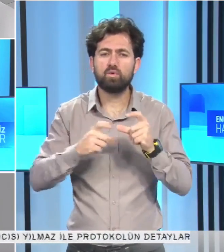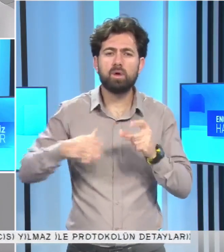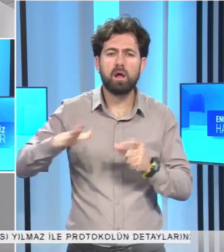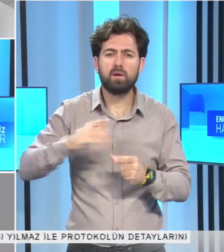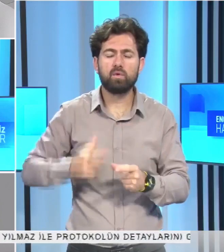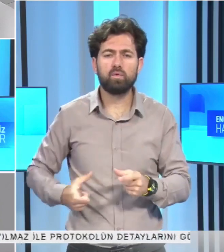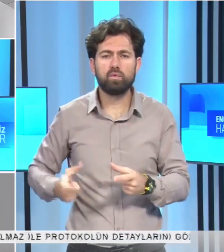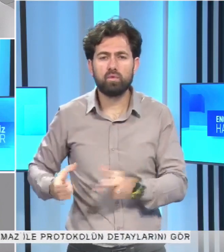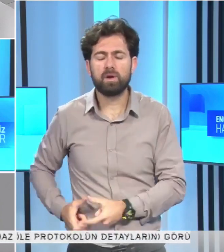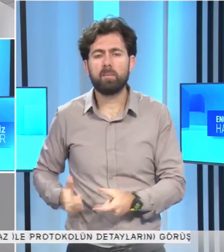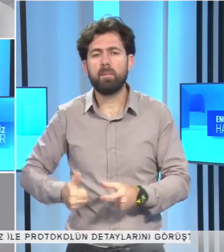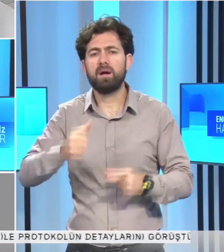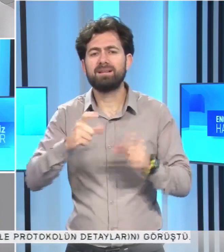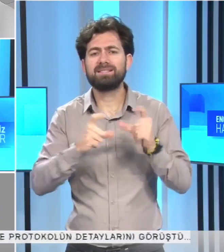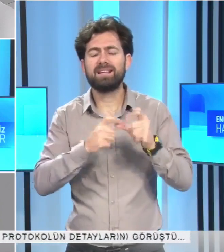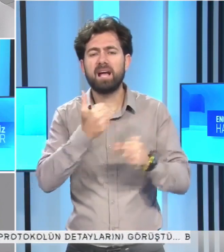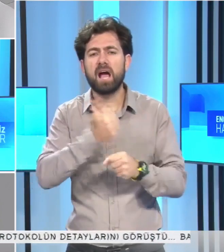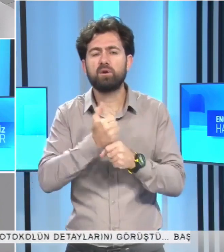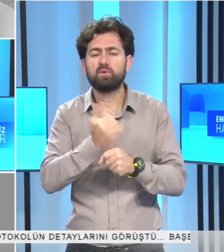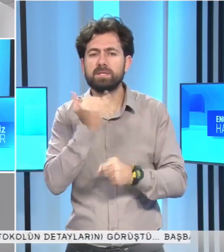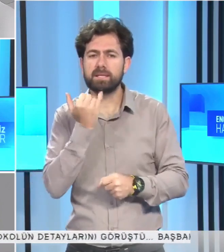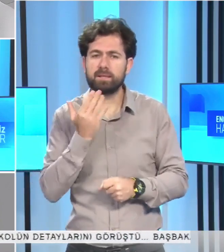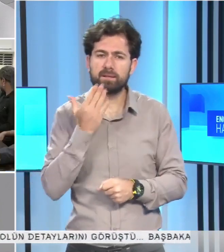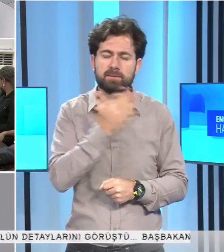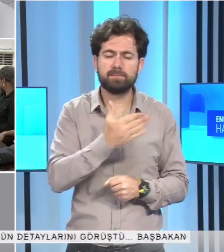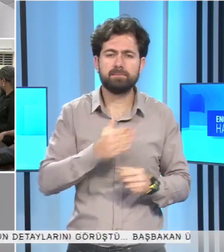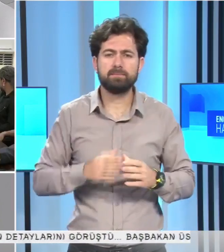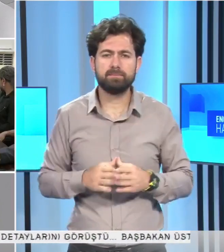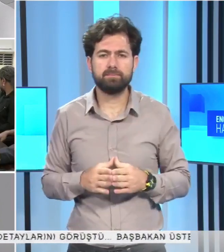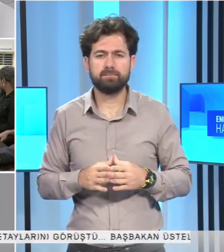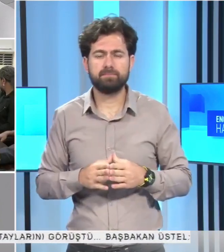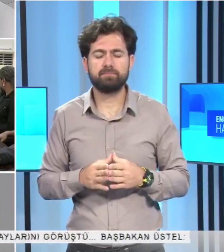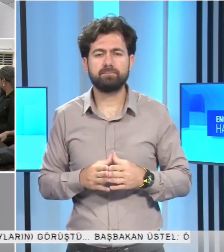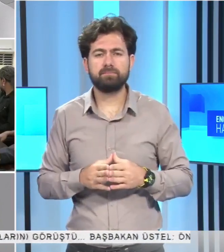Sosyal Güvenlik Bakanı Sadık Gardianoğlu'nu ziyaret etti.